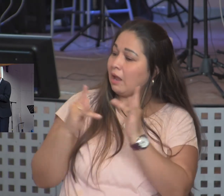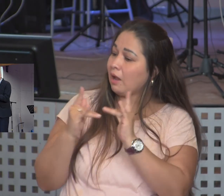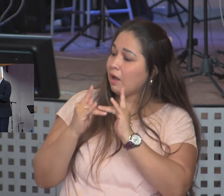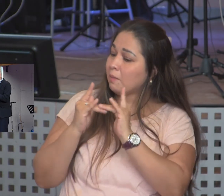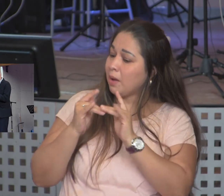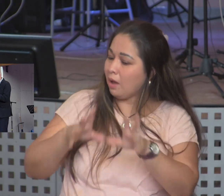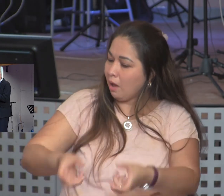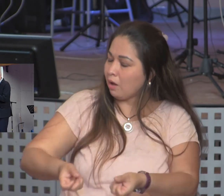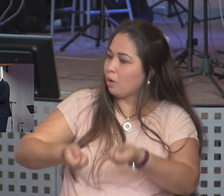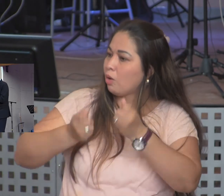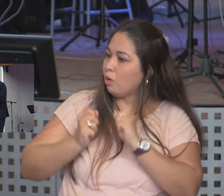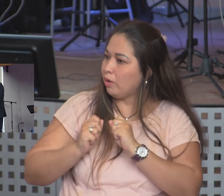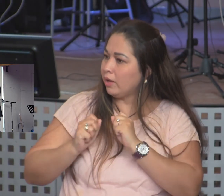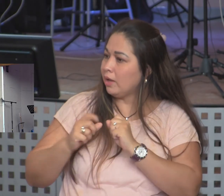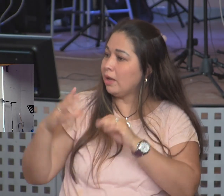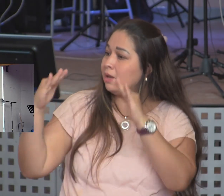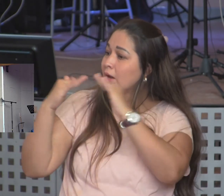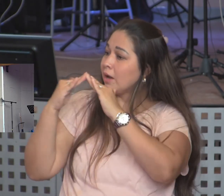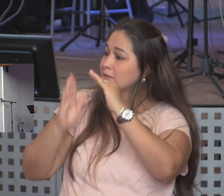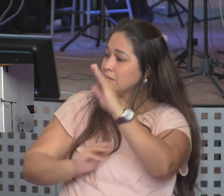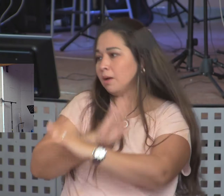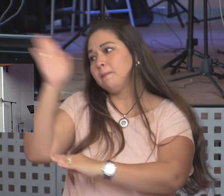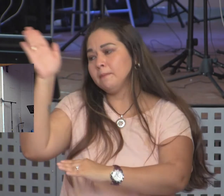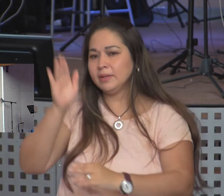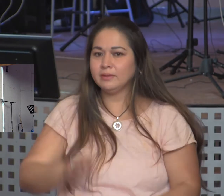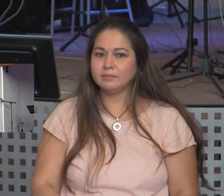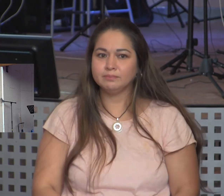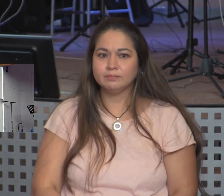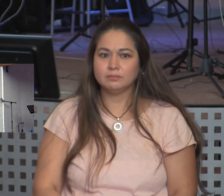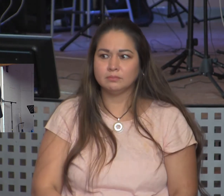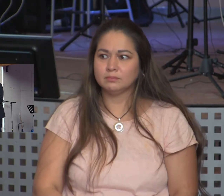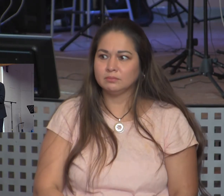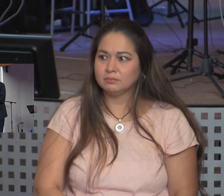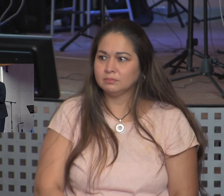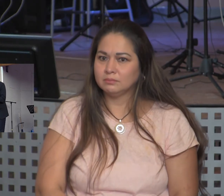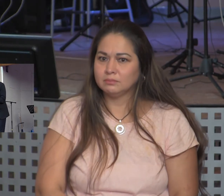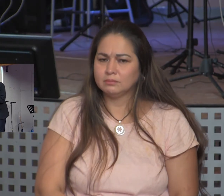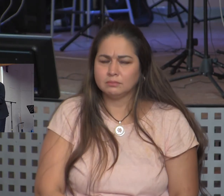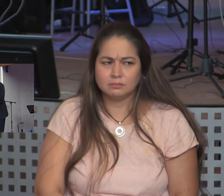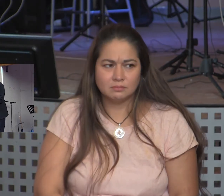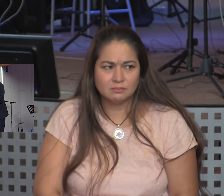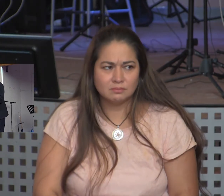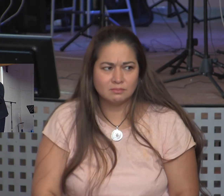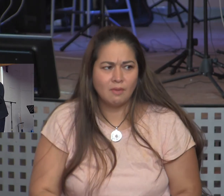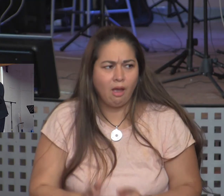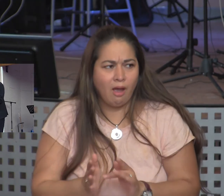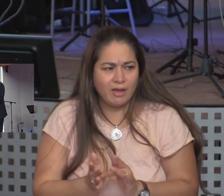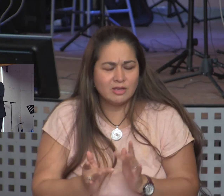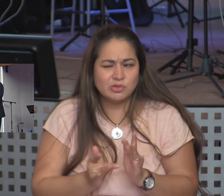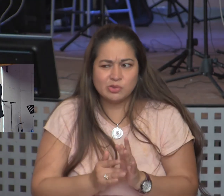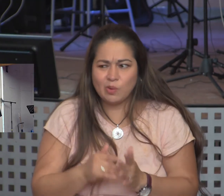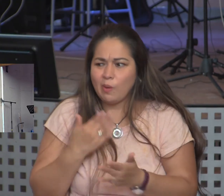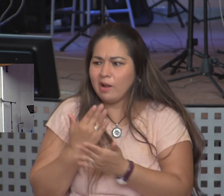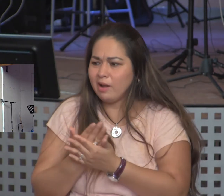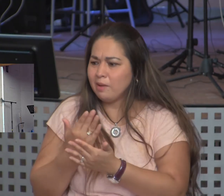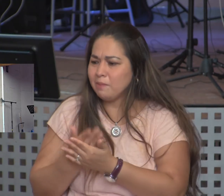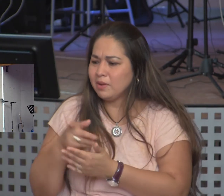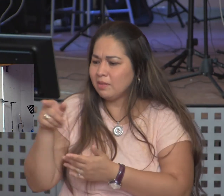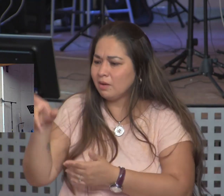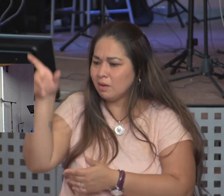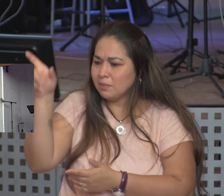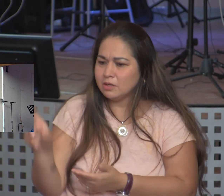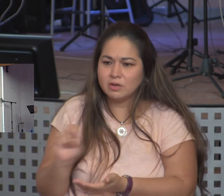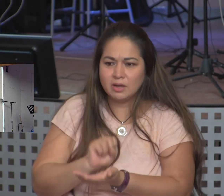Pero, ¿cómo le puedes pedir a alguien que está paralítico, levántate? Pero ¿no será